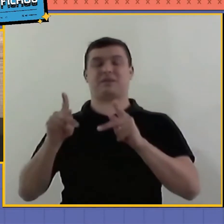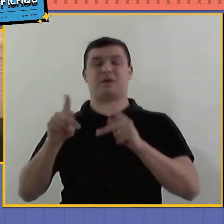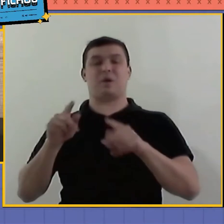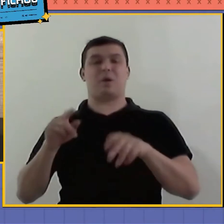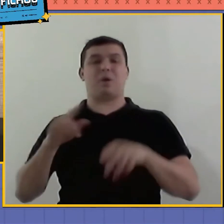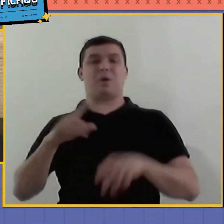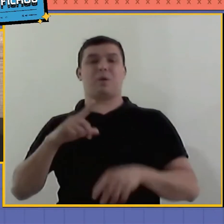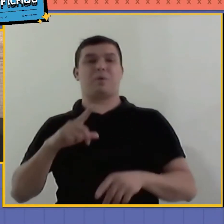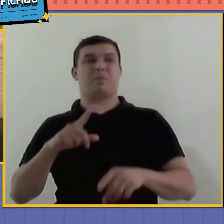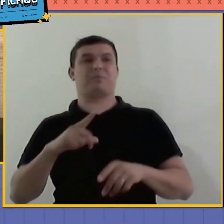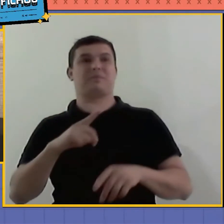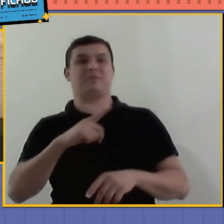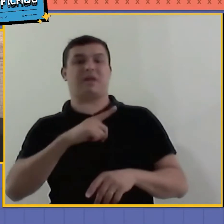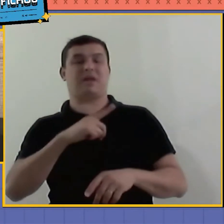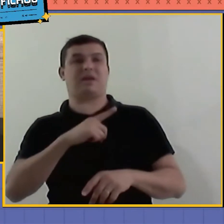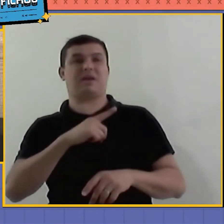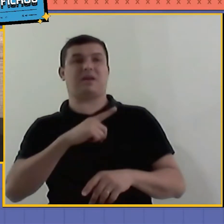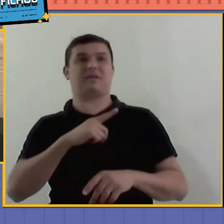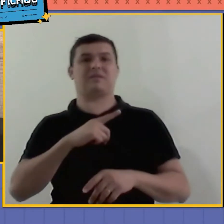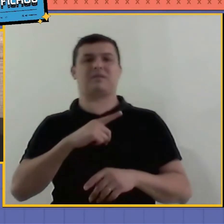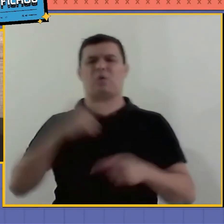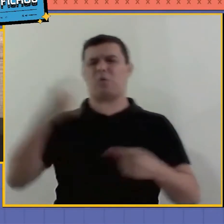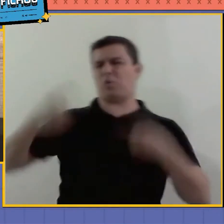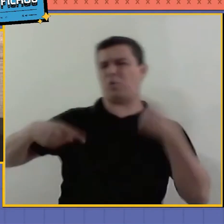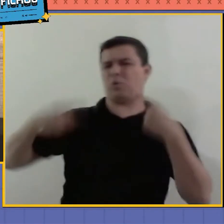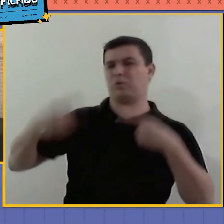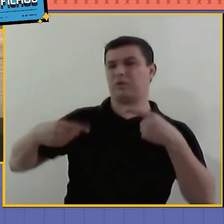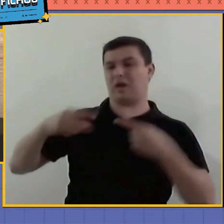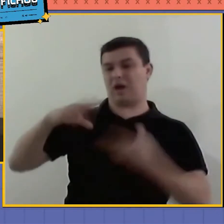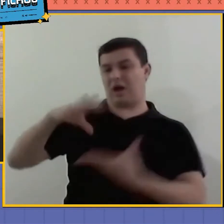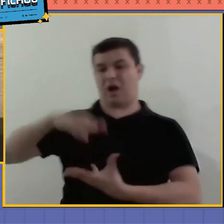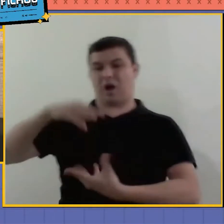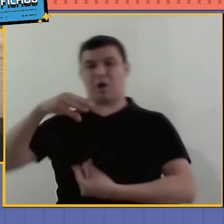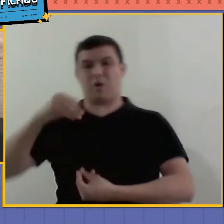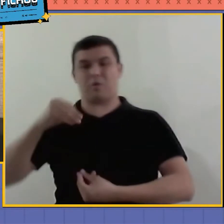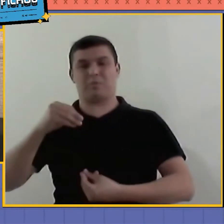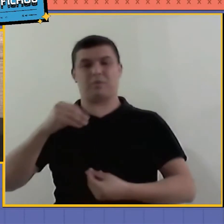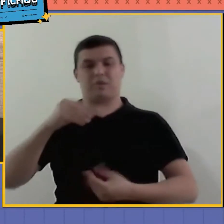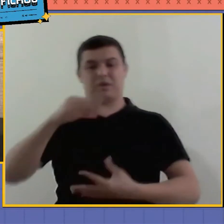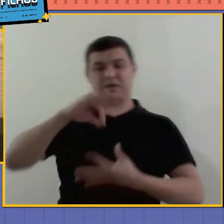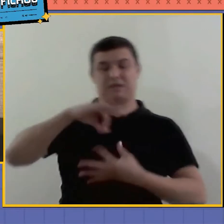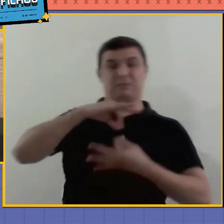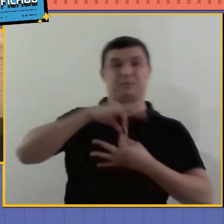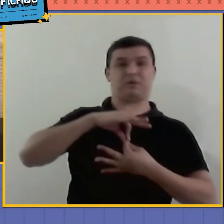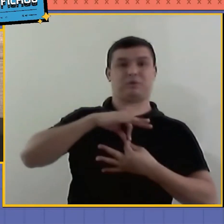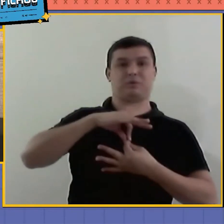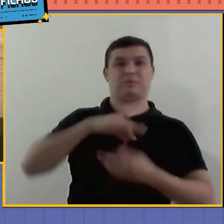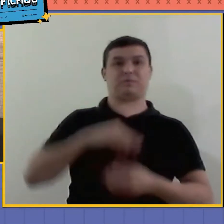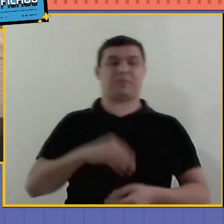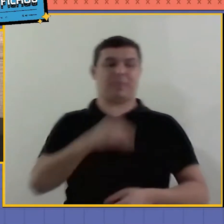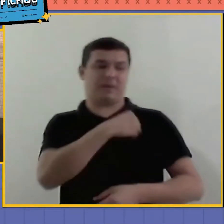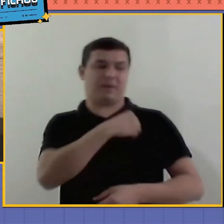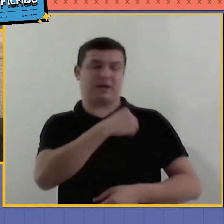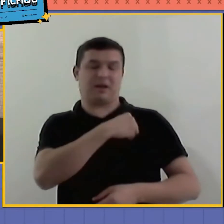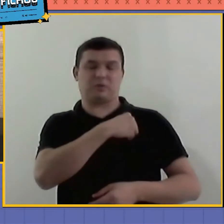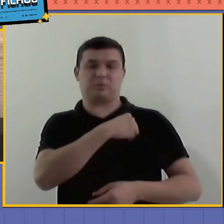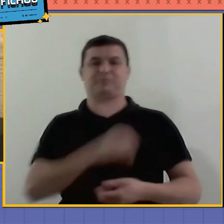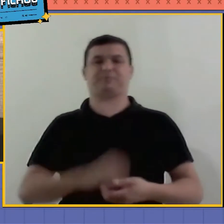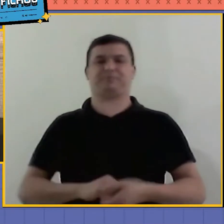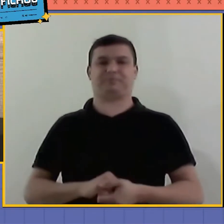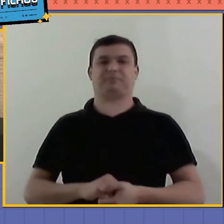palavra de Deus mostra as guerras contra a alma agora ele ele faz rir nos encoraje ó tendo conduta exemplar